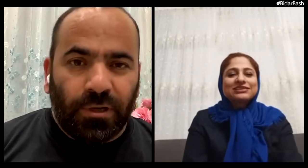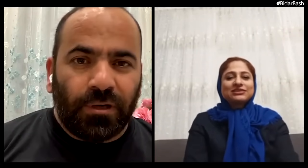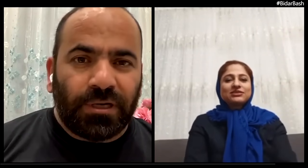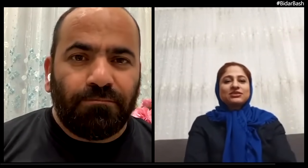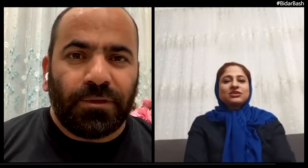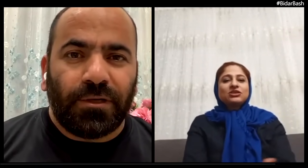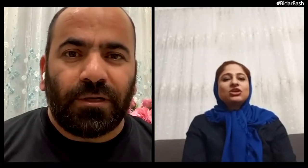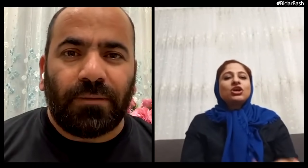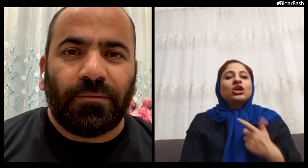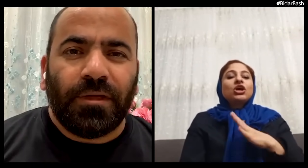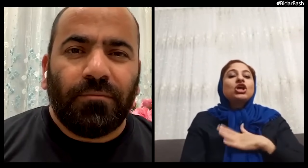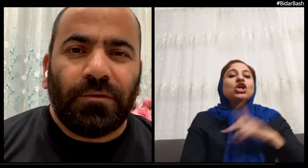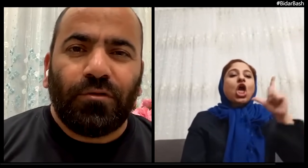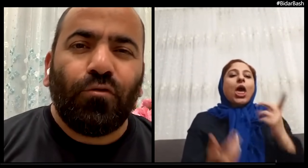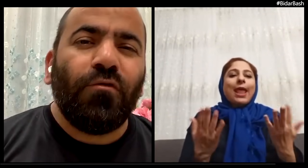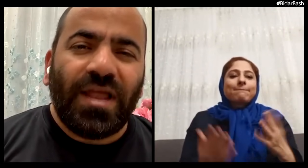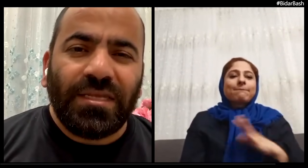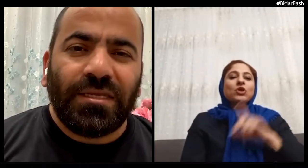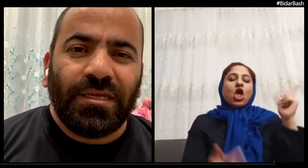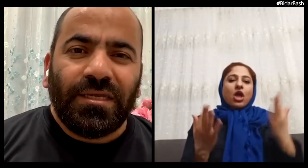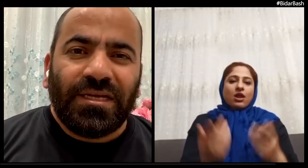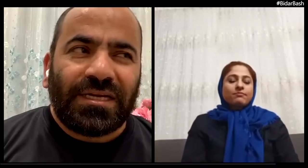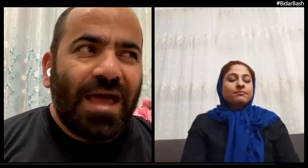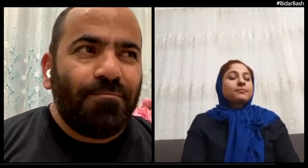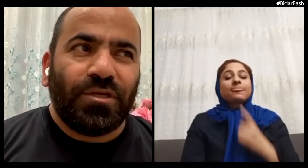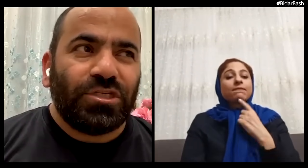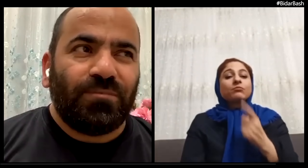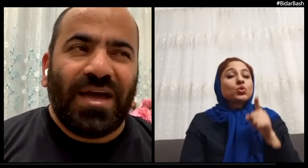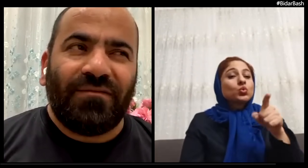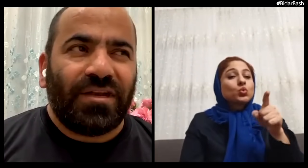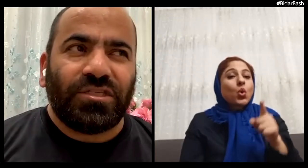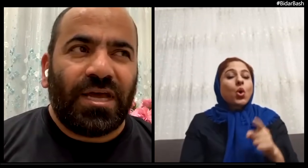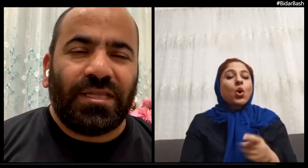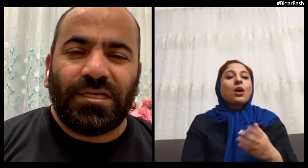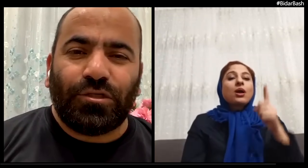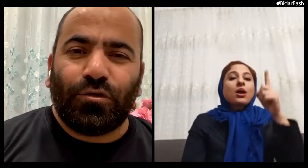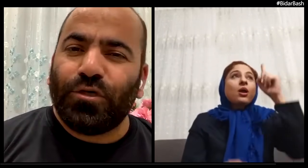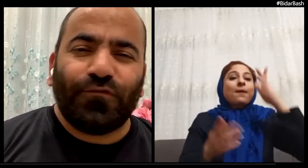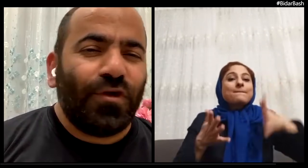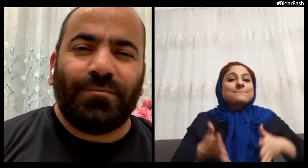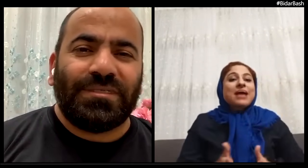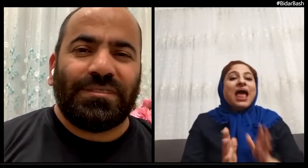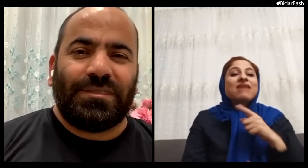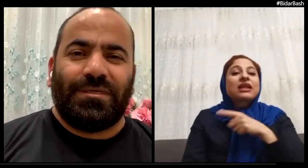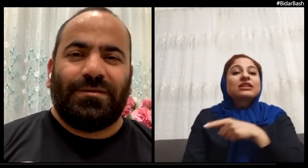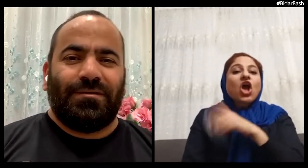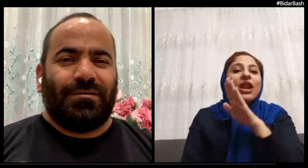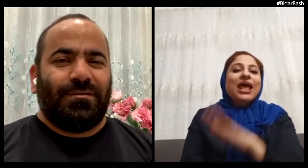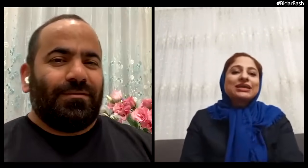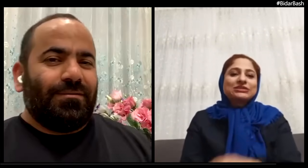رب یا رب یا رب، میگه تو ولی رب بشی، پرورش دهنده شی، تو پاش وای